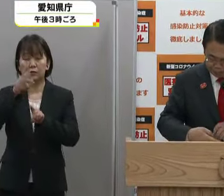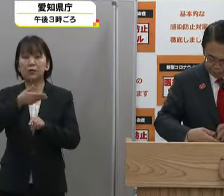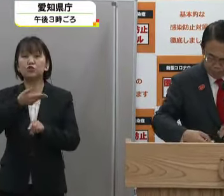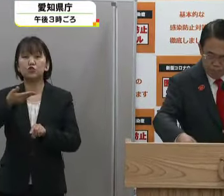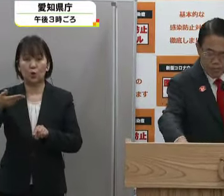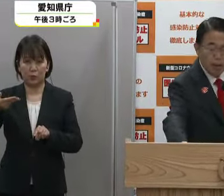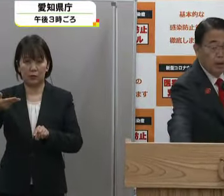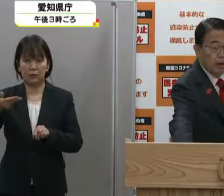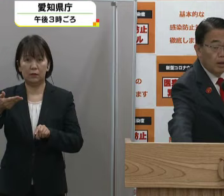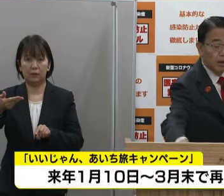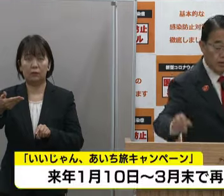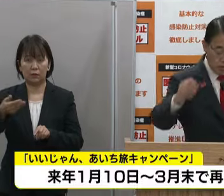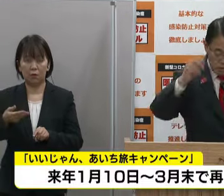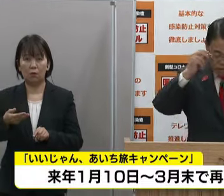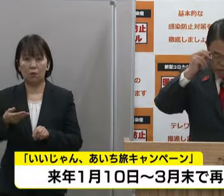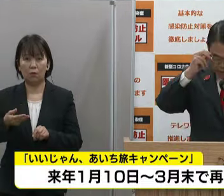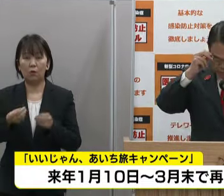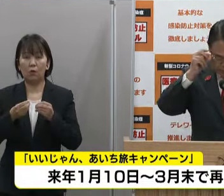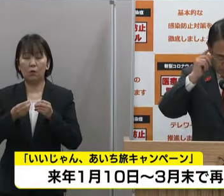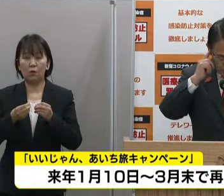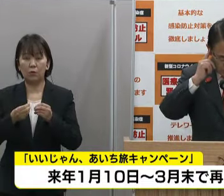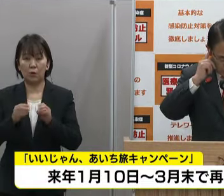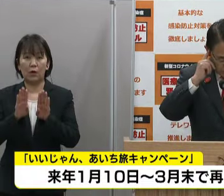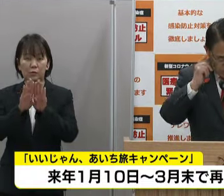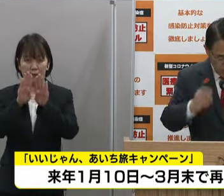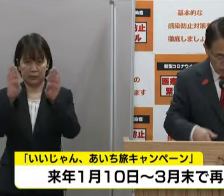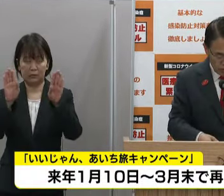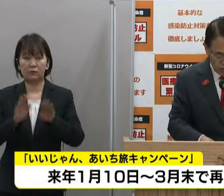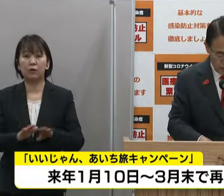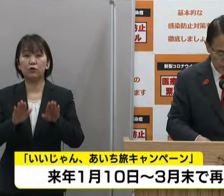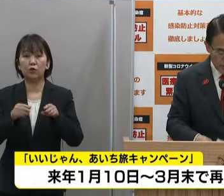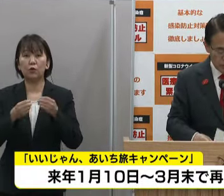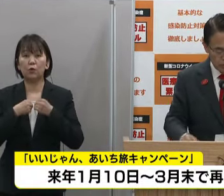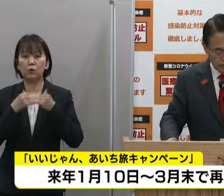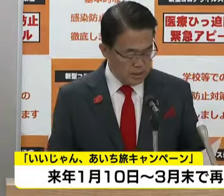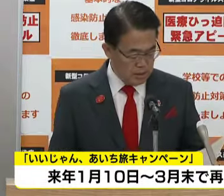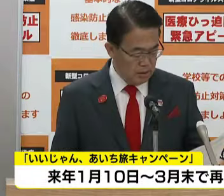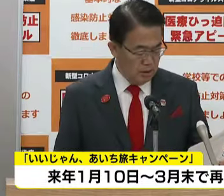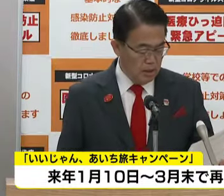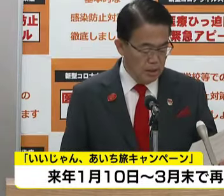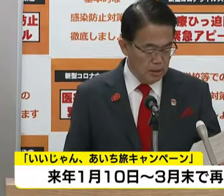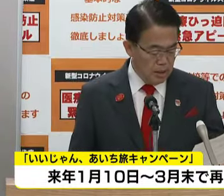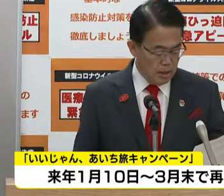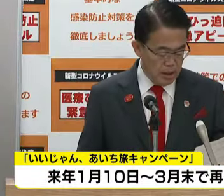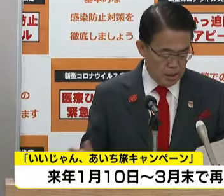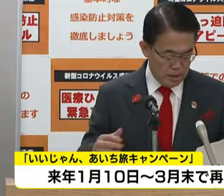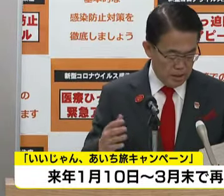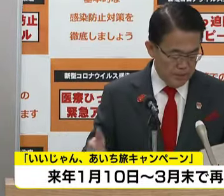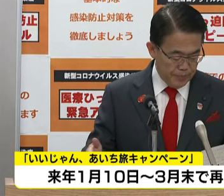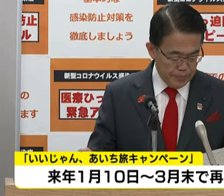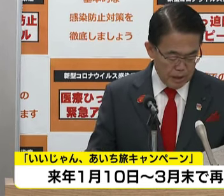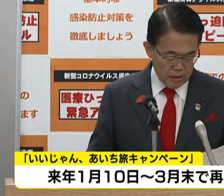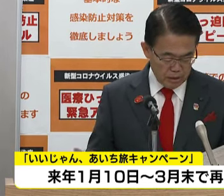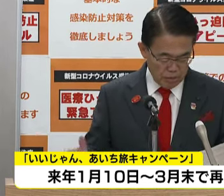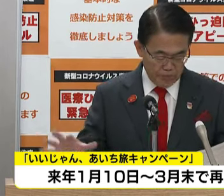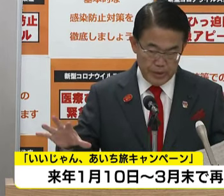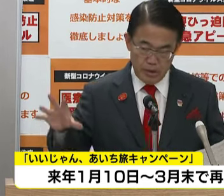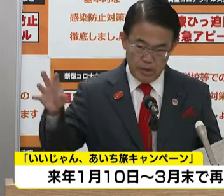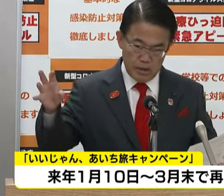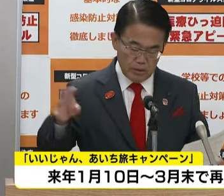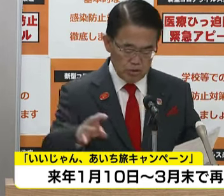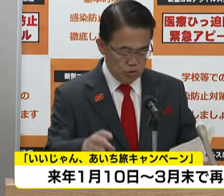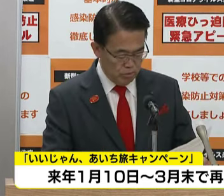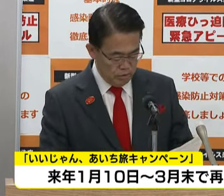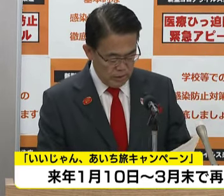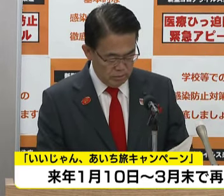で終了する愛知県の全国旅行支援いいじゃん愛知旅キャンペーンについて第2弾として来年の1月